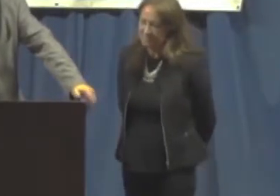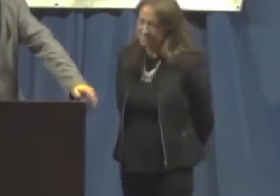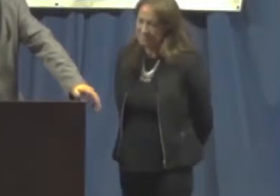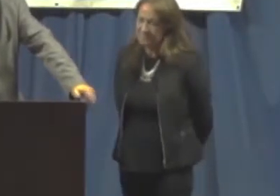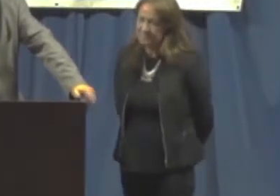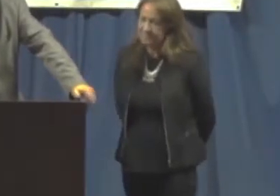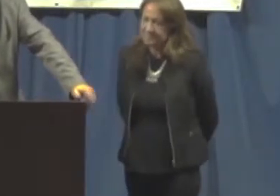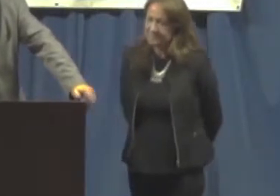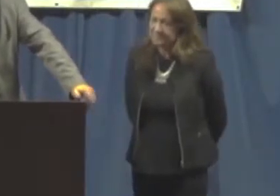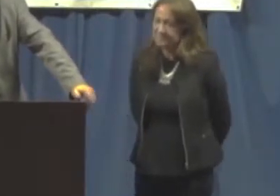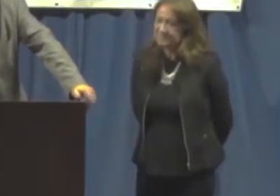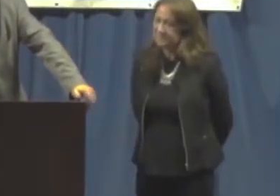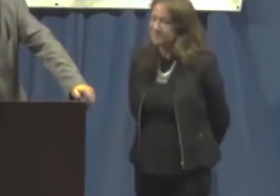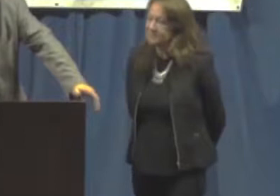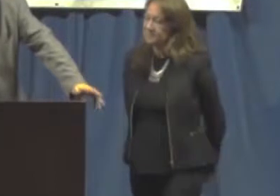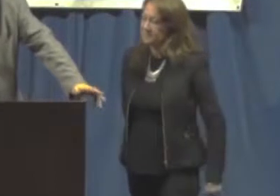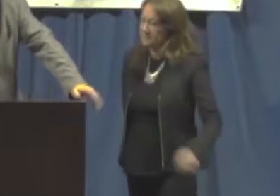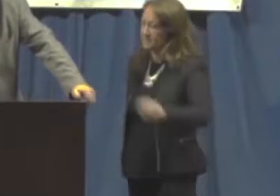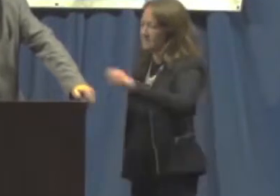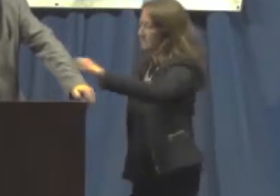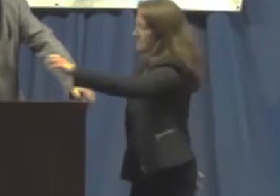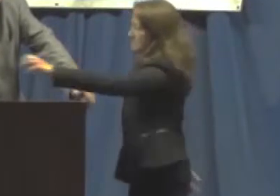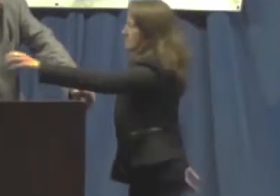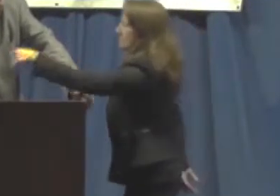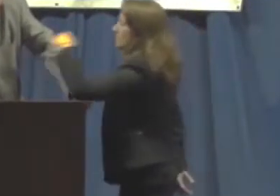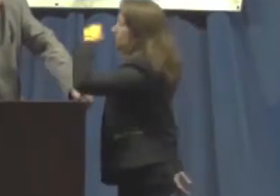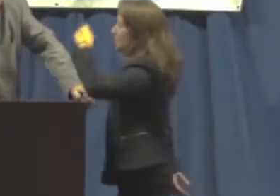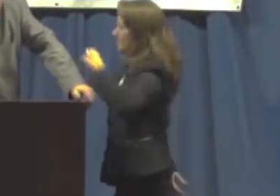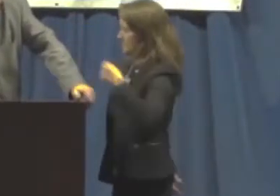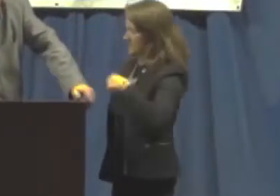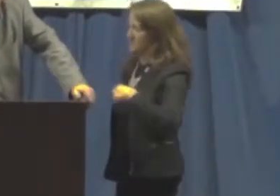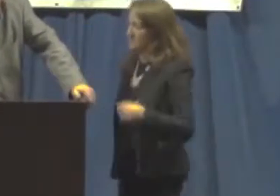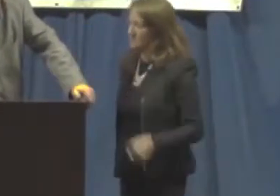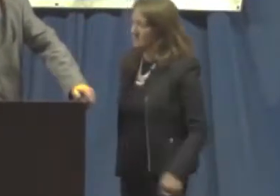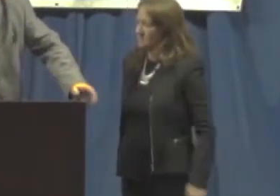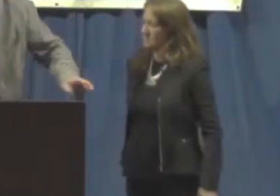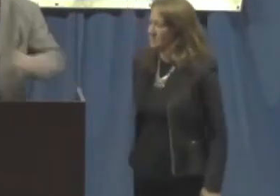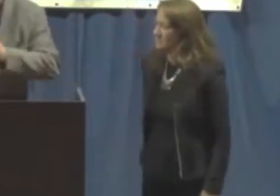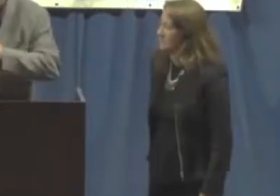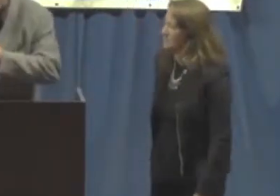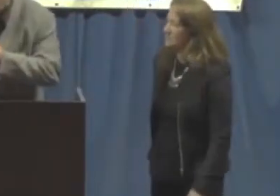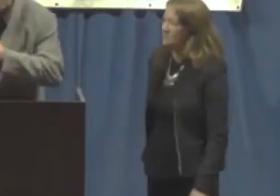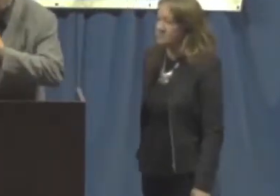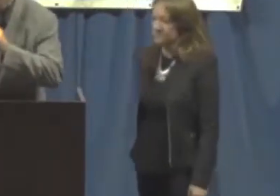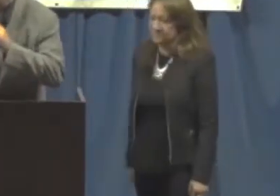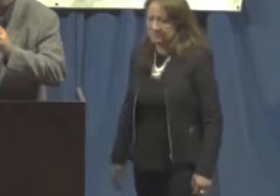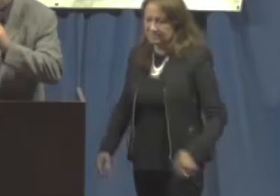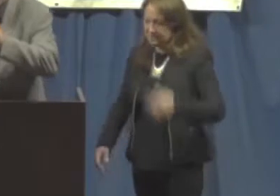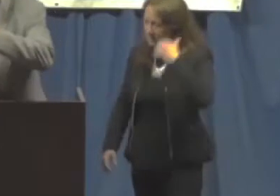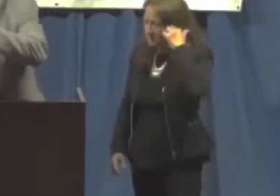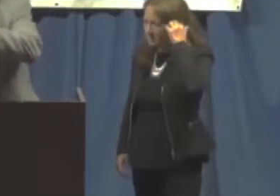técnicos ingenieros y bueno y gente que digamos no no tiene digamos